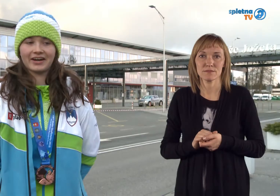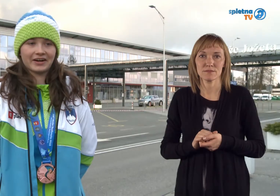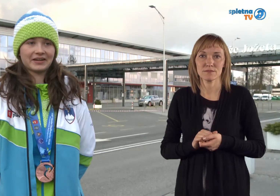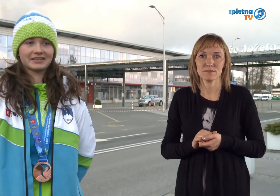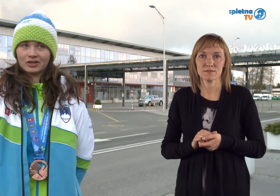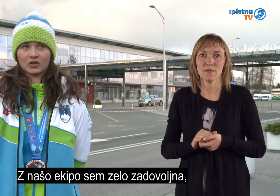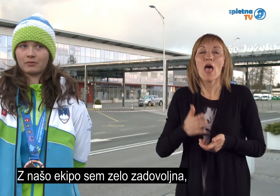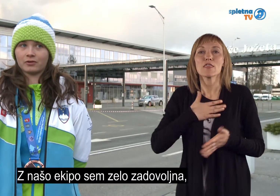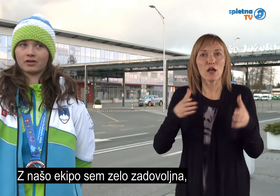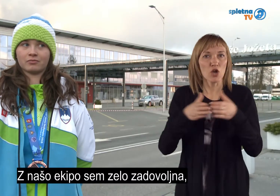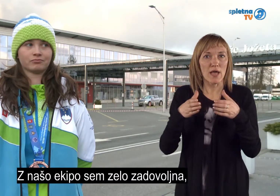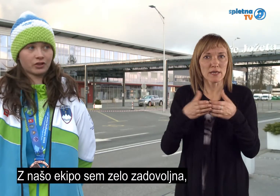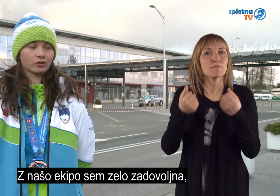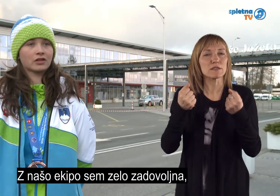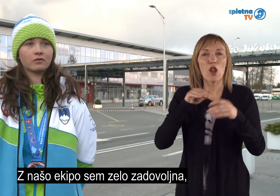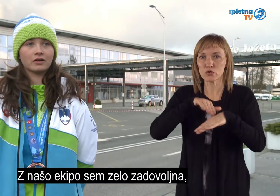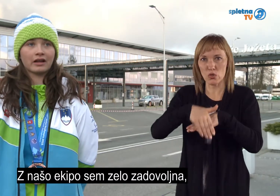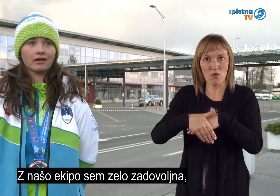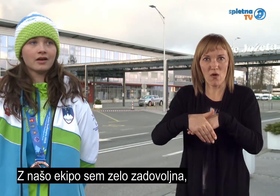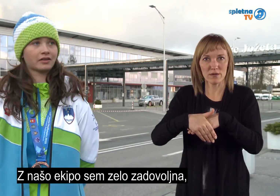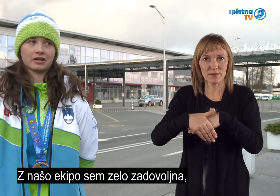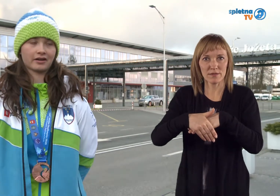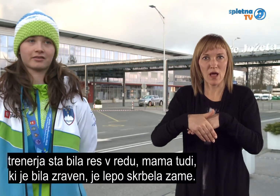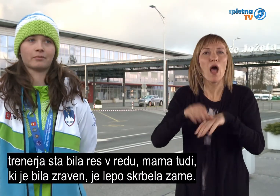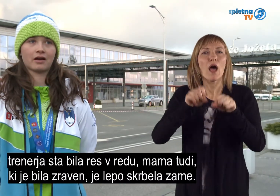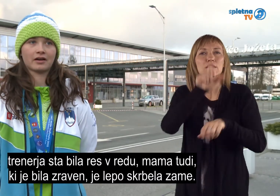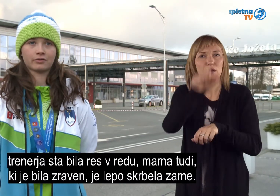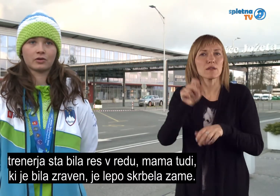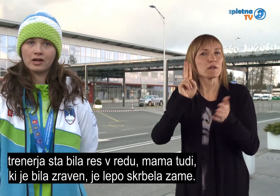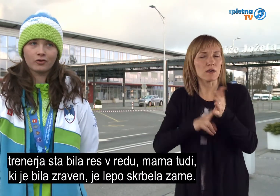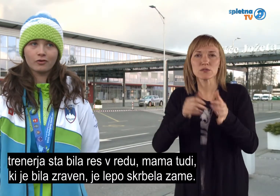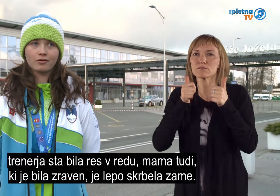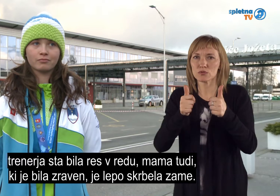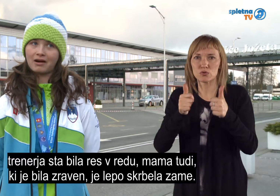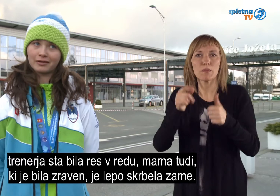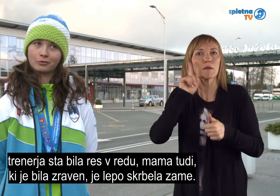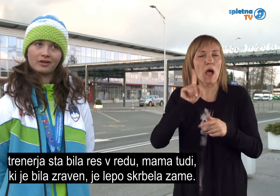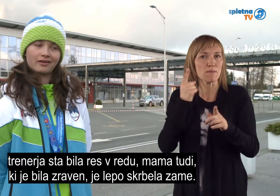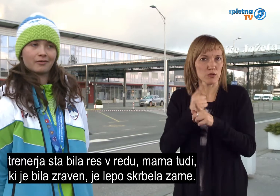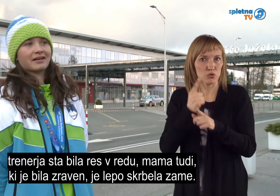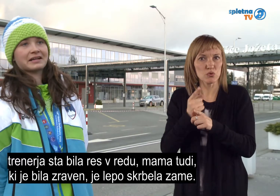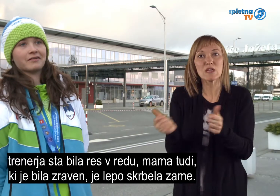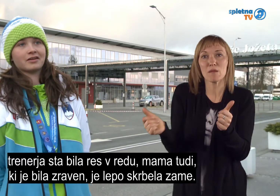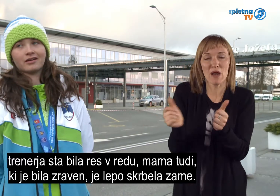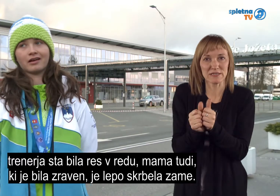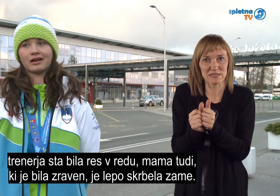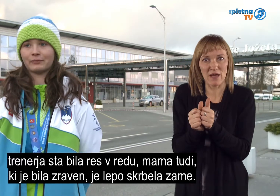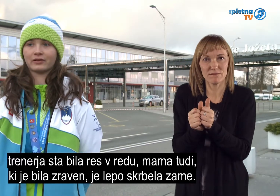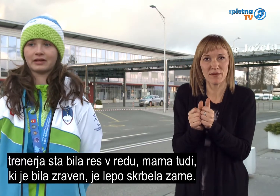Ja, z našo ekipo sem zelo zadovoljna, trenerja sta bila res v redu, mama tudi, ki je bila zraven in je lepo skrbela